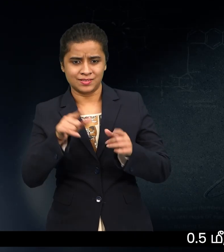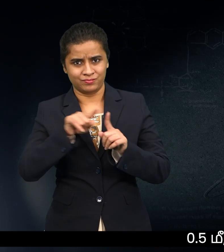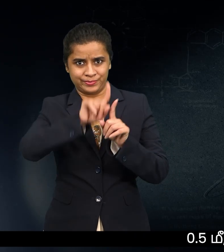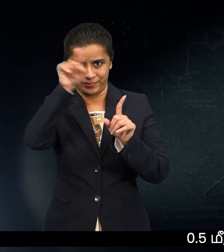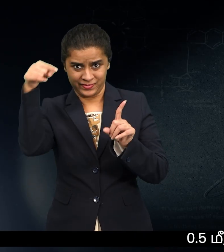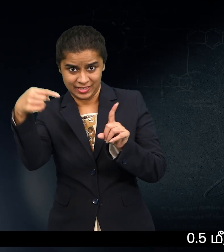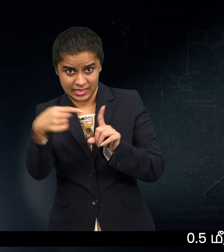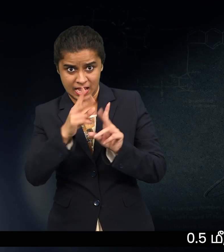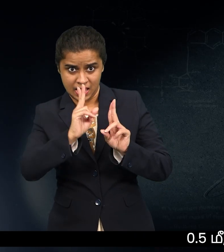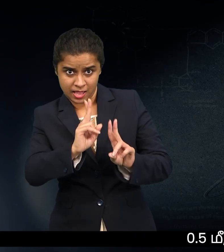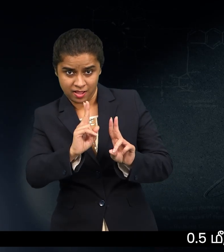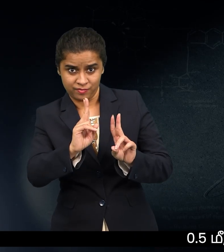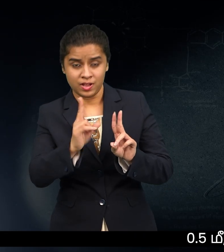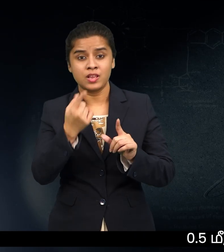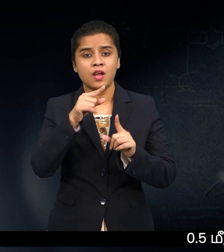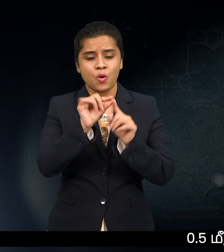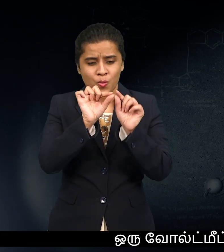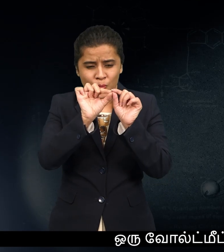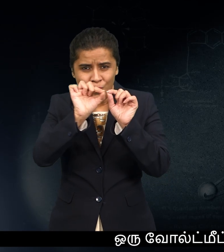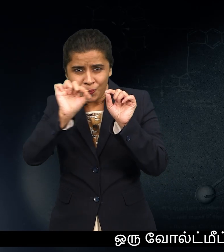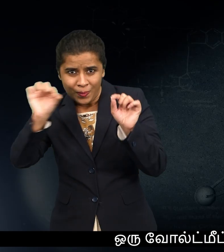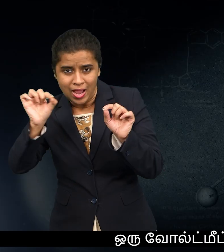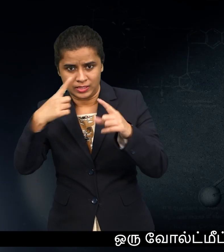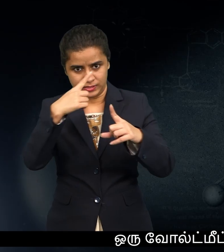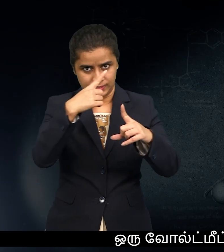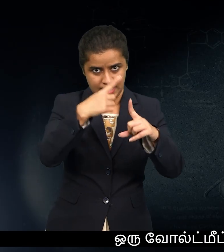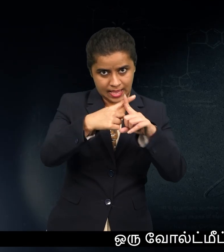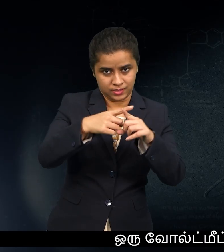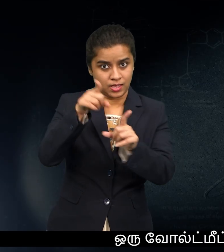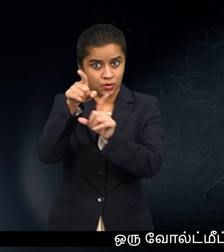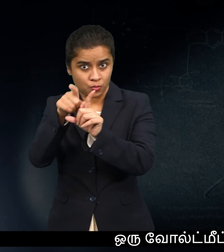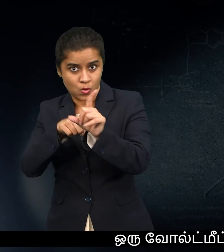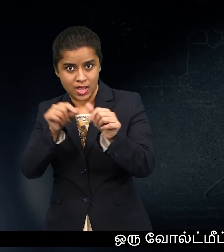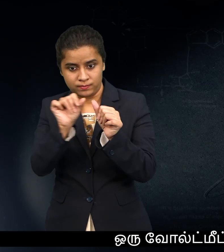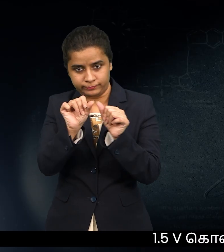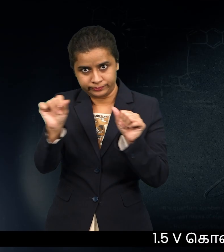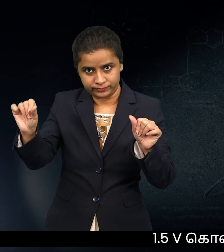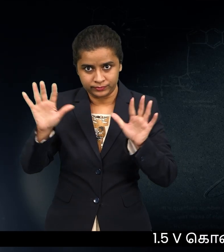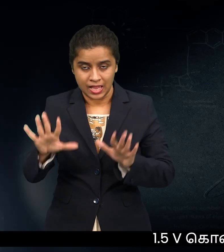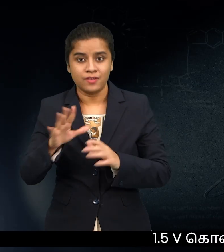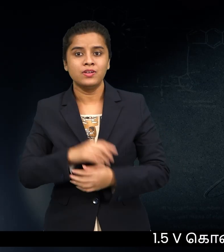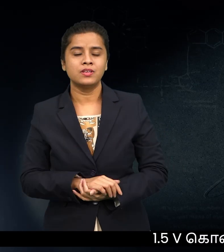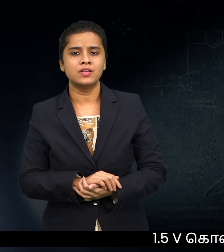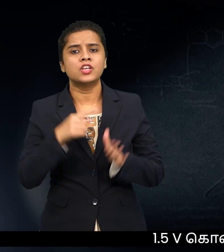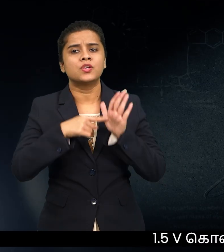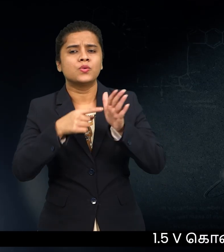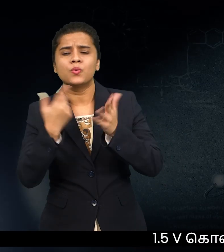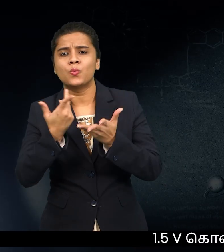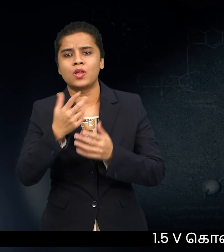0.5 மீட்டர் ஒரு அம்மீட்டர், ஒரு வோல்ட் மீட்டர் மற்றும் ஒவ்வொரு 1.5 வோல்ட்